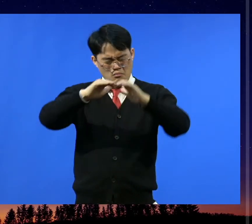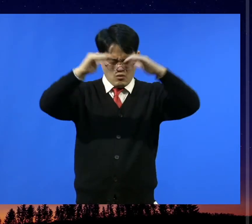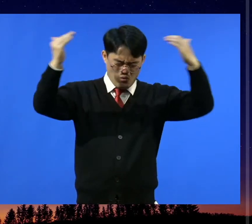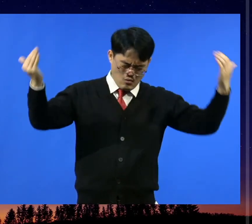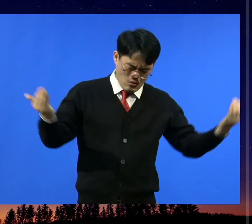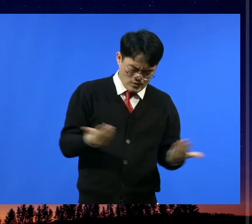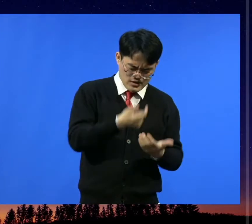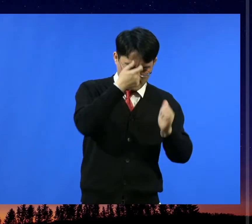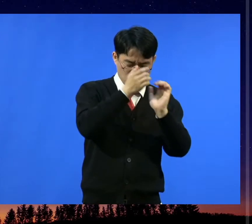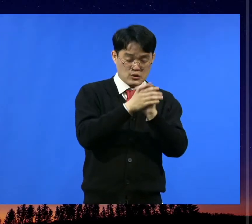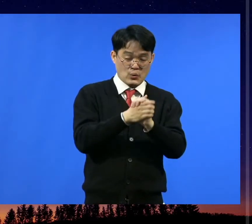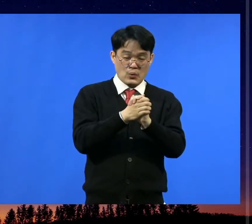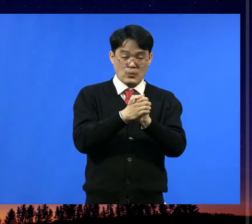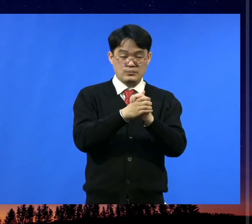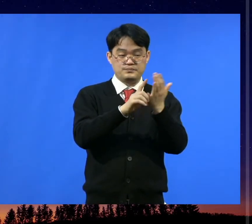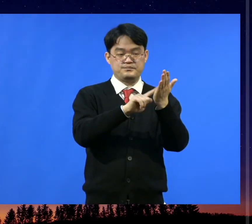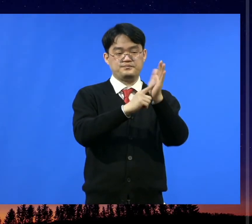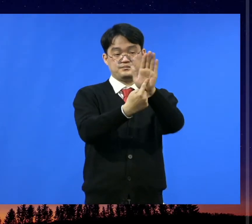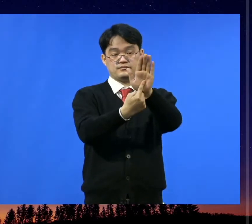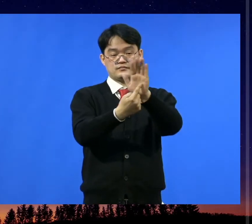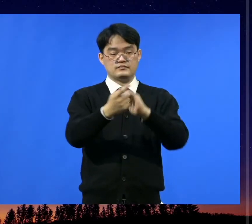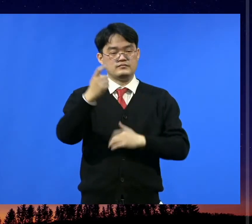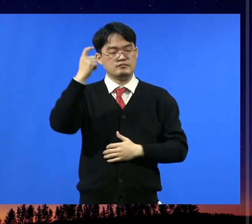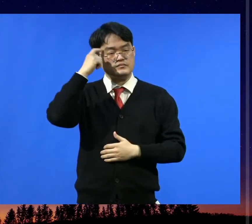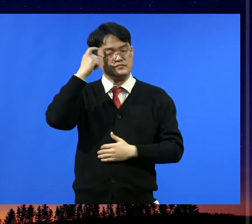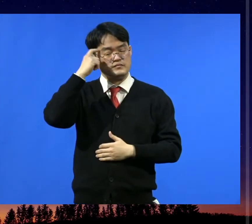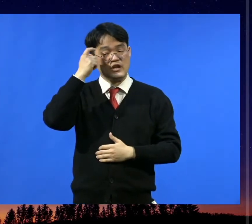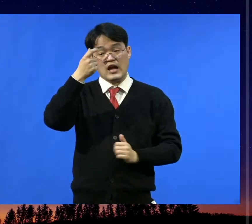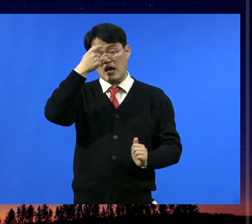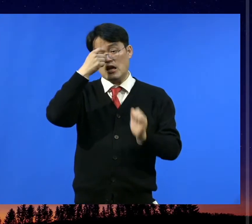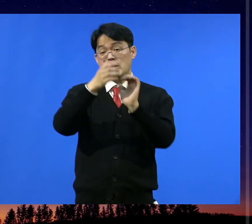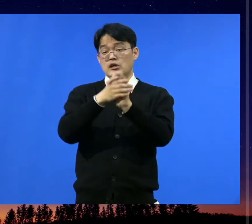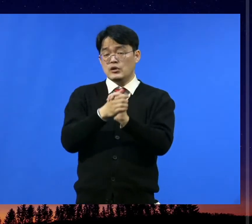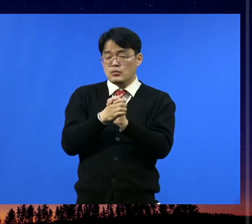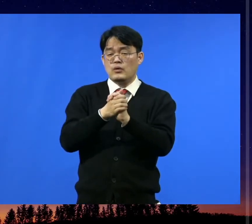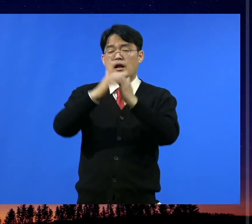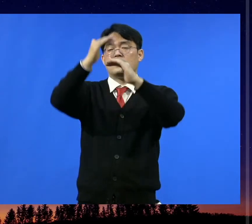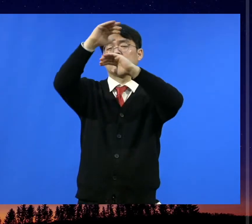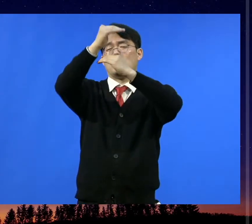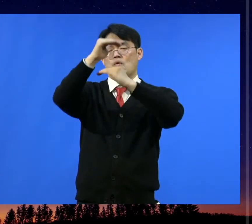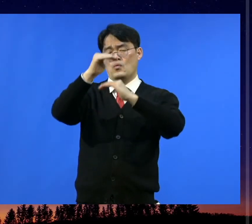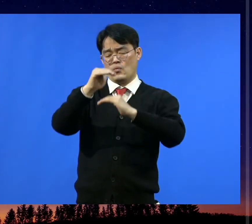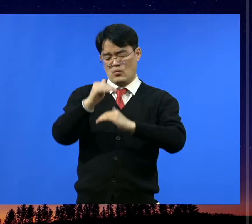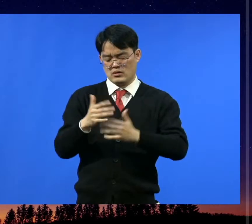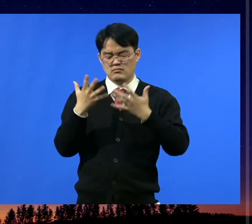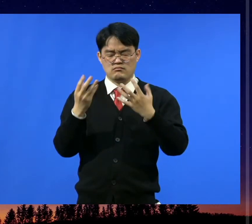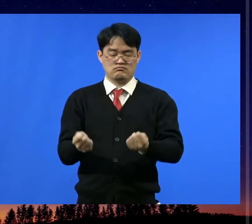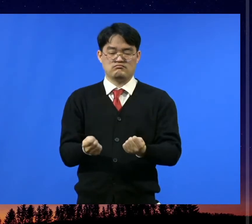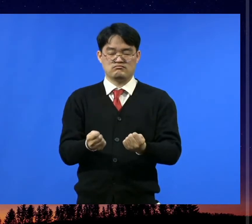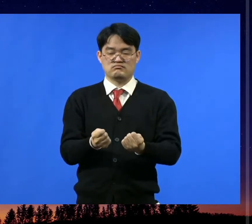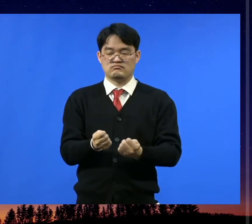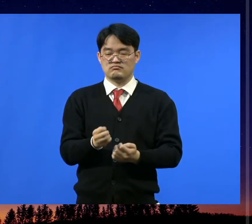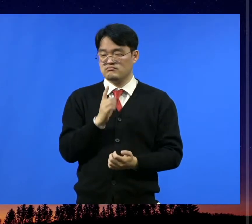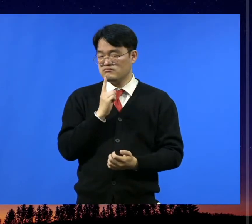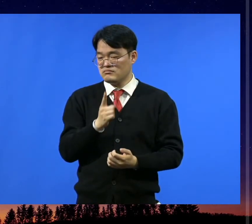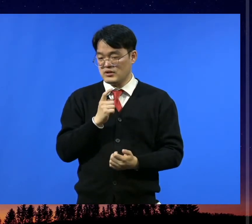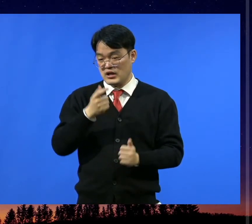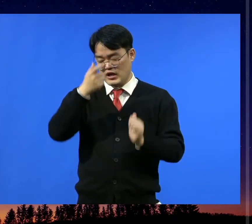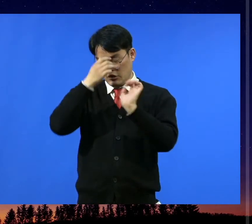기도할 어떤 내용들이 많다는 것입니다. 기도가 다양하다는 거죠. 기도가 다양하다.